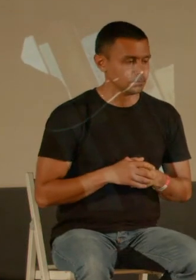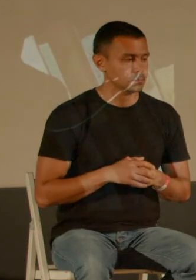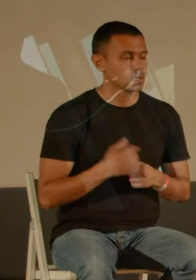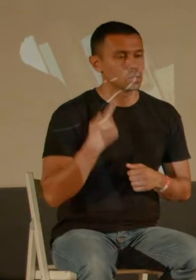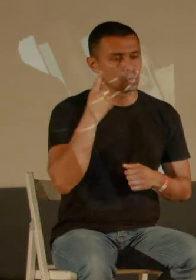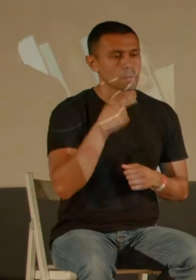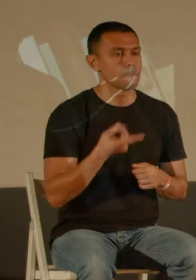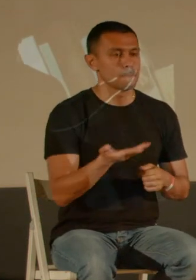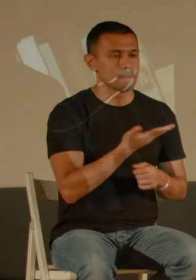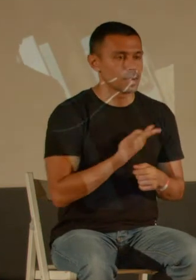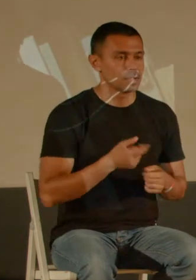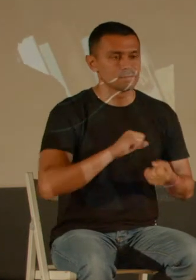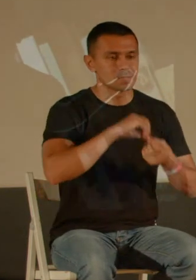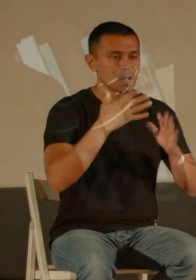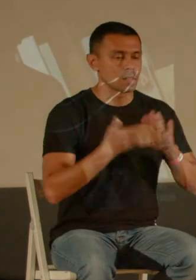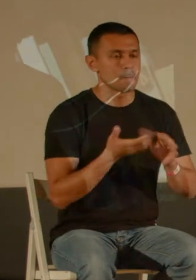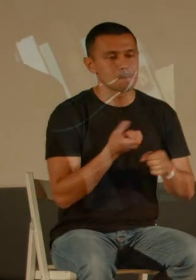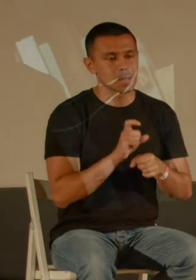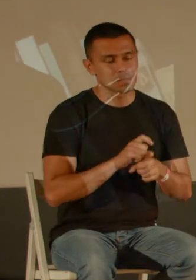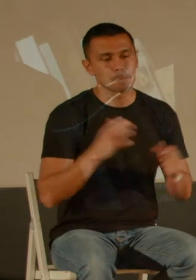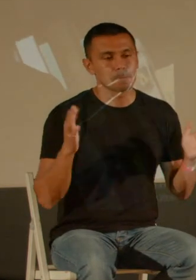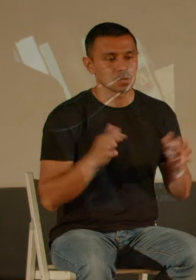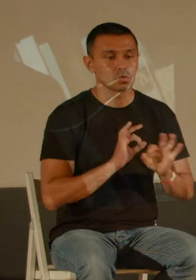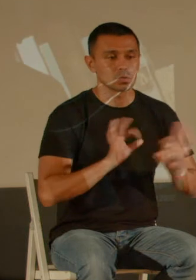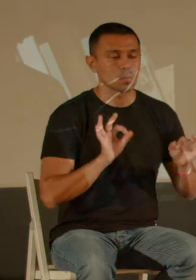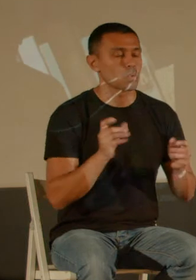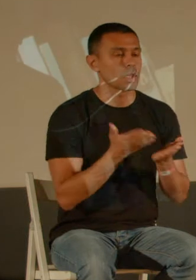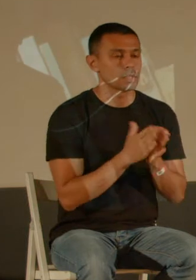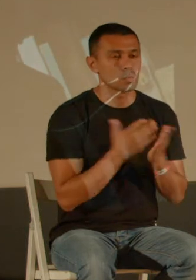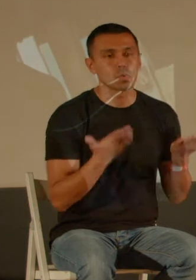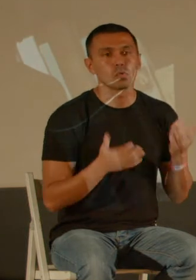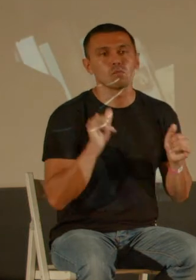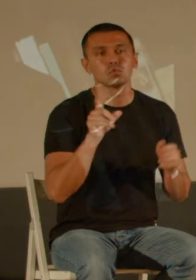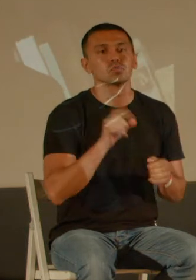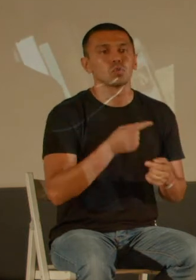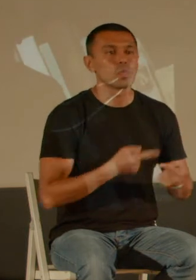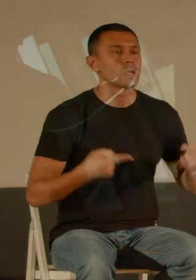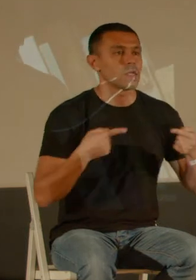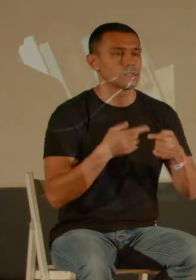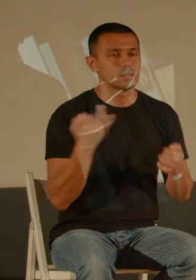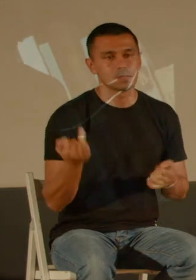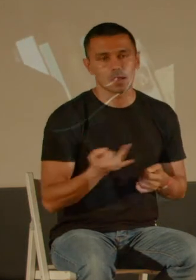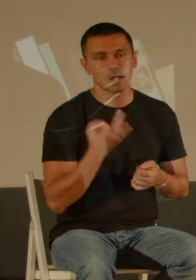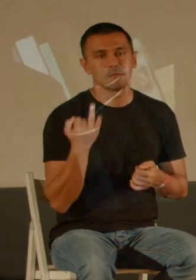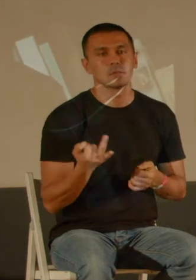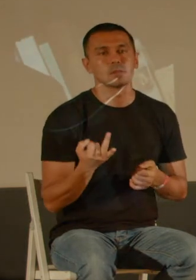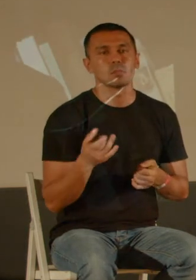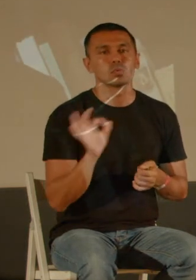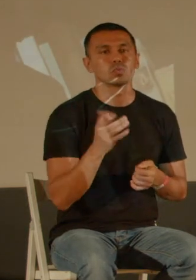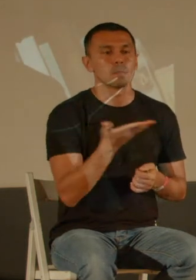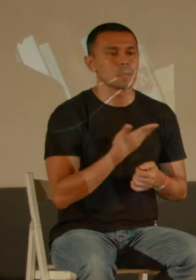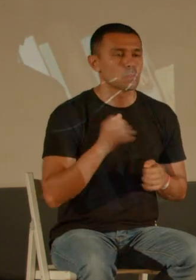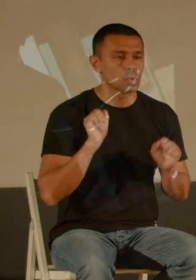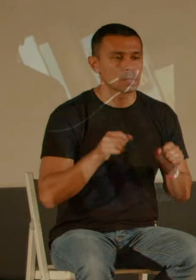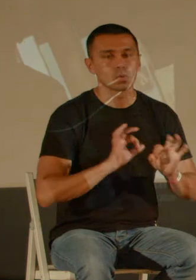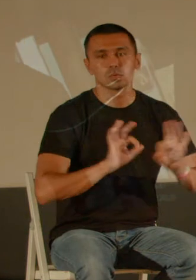Я думаю, що ми таки в загальному більш-менш розказали про книжку. Можливо, вас щось конкретніше цікавить, про що ми могли